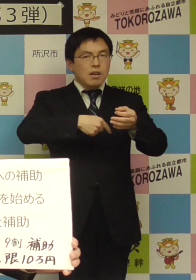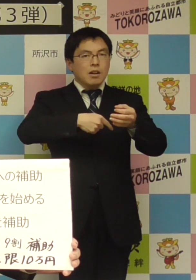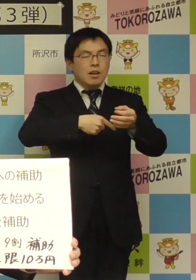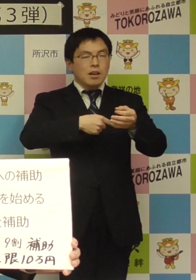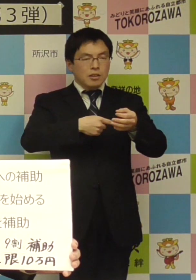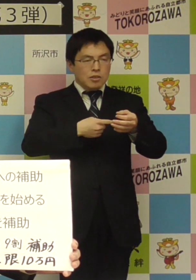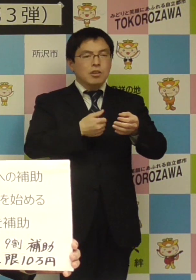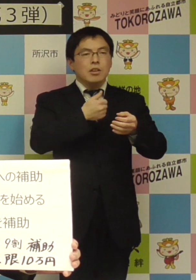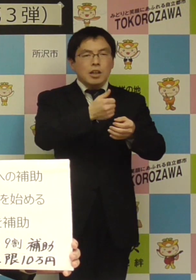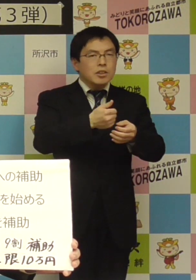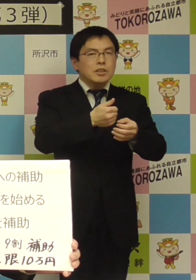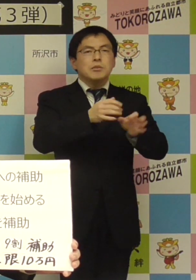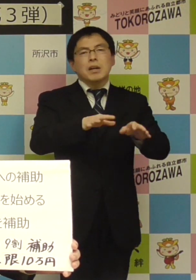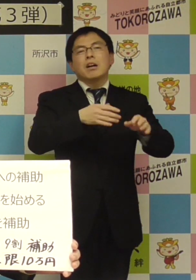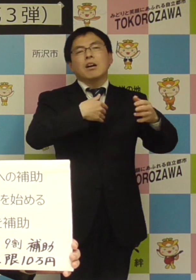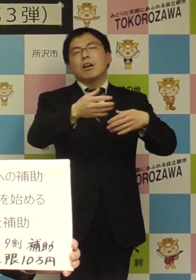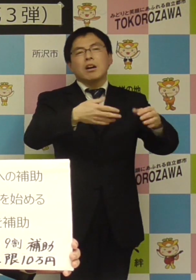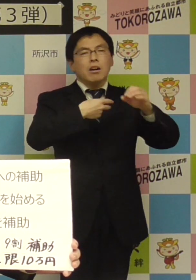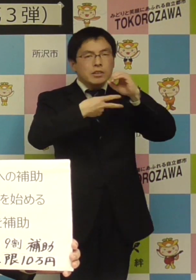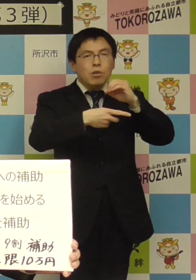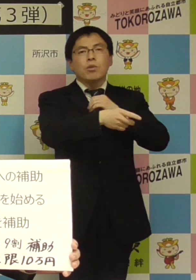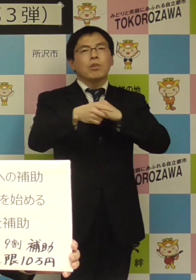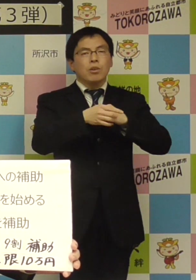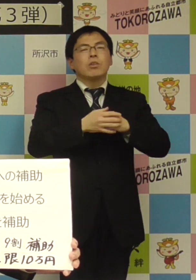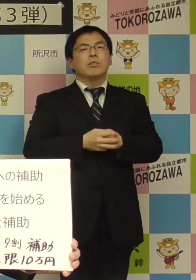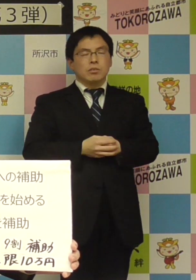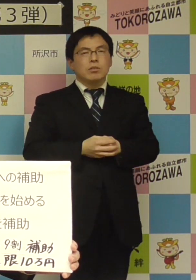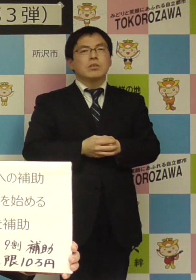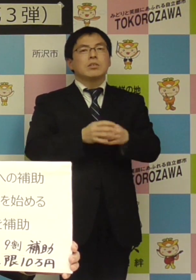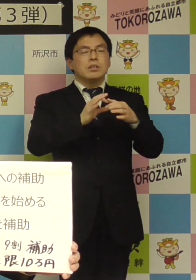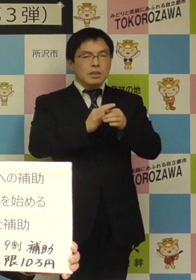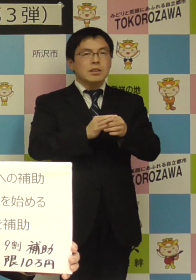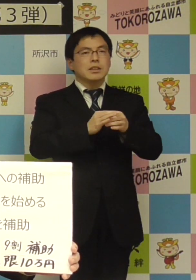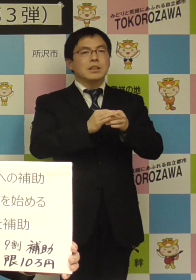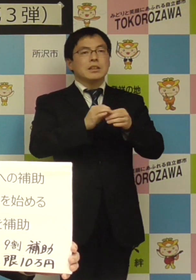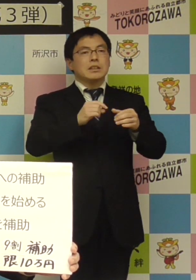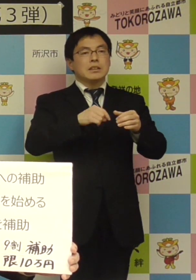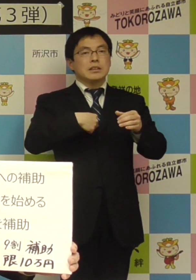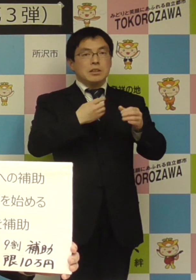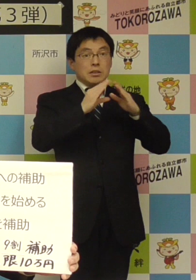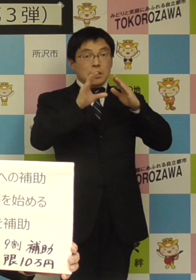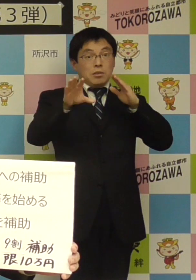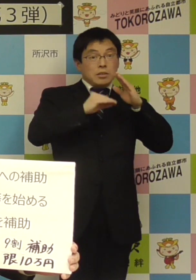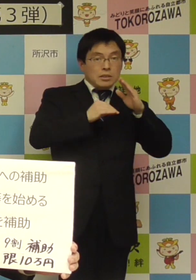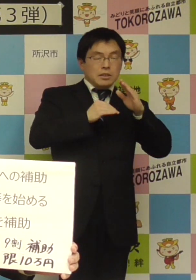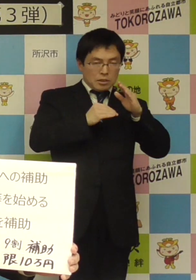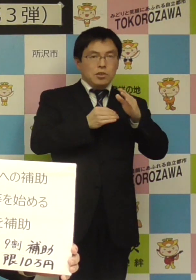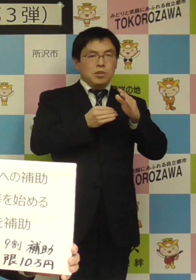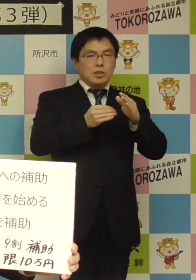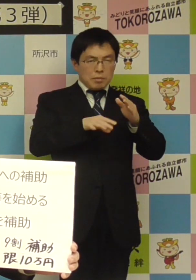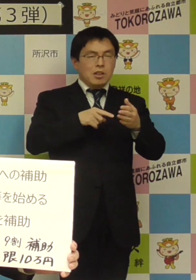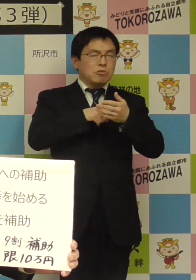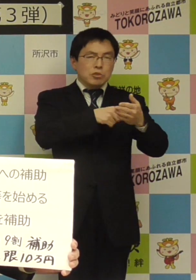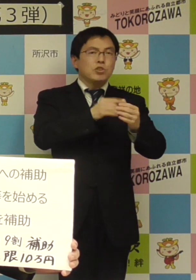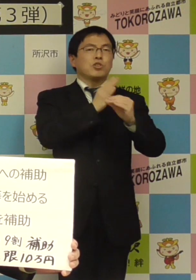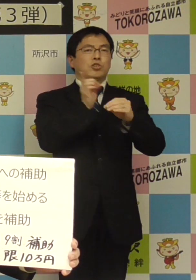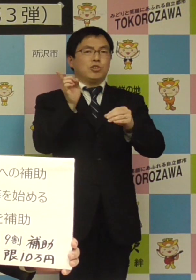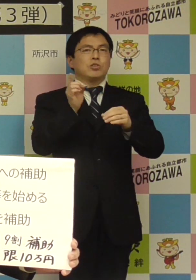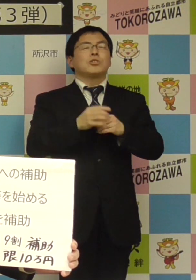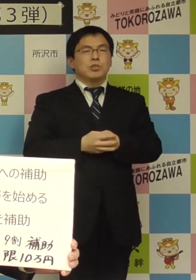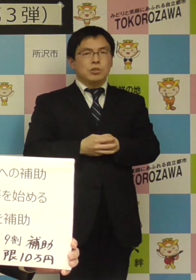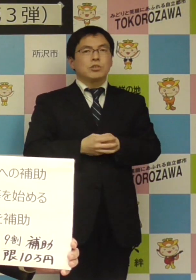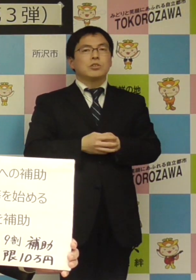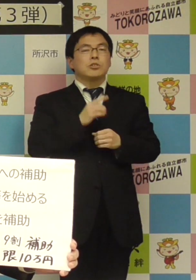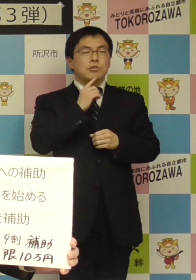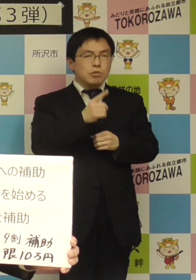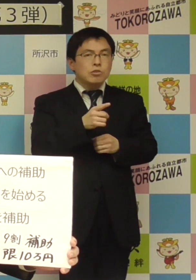入ってくるお客さんもいません。そこでテイクアウトの努力をされているお店がたくさんあります。